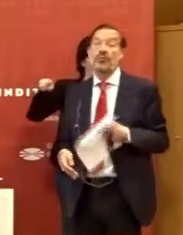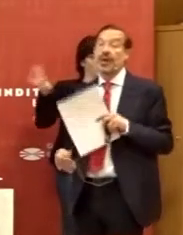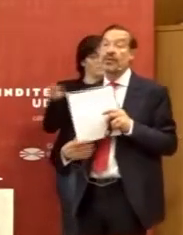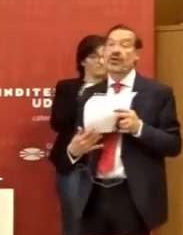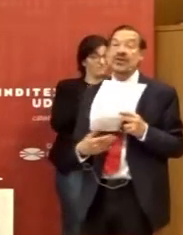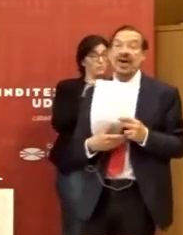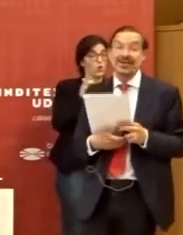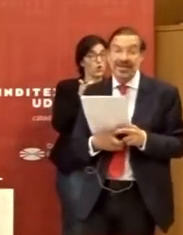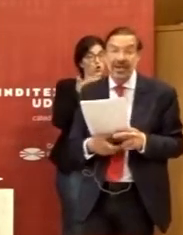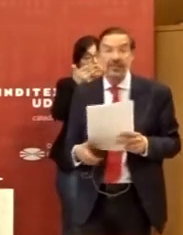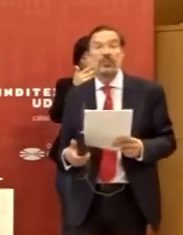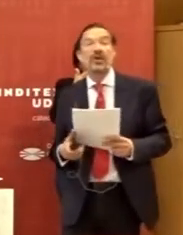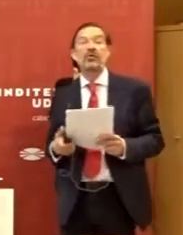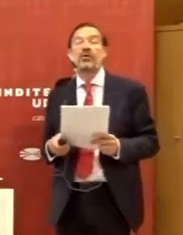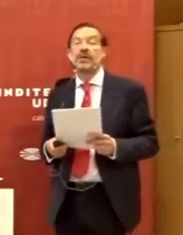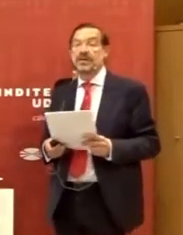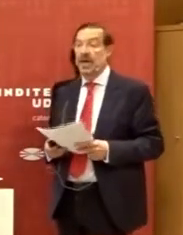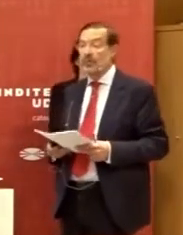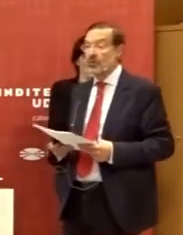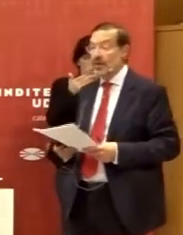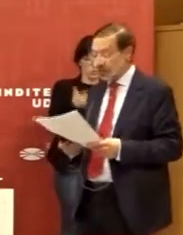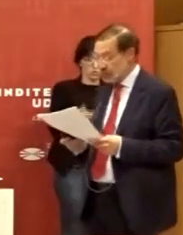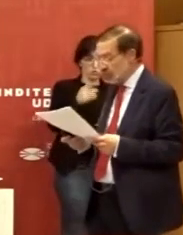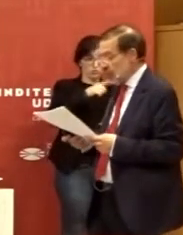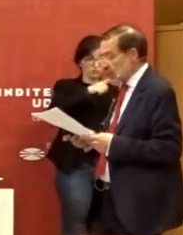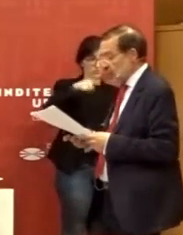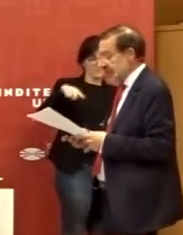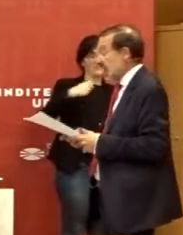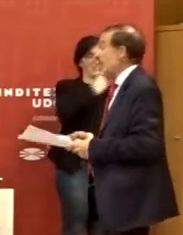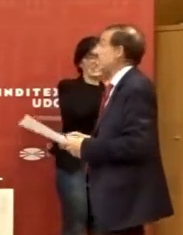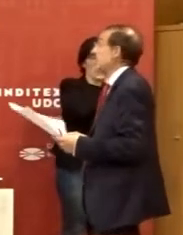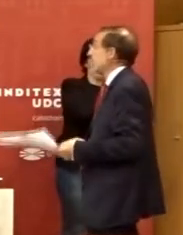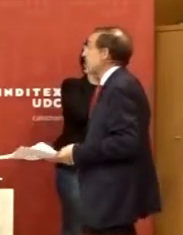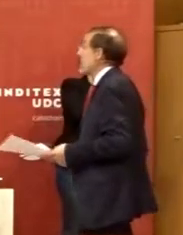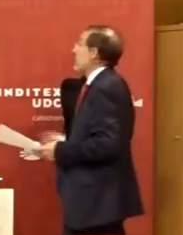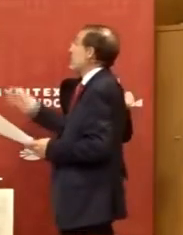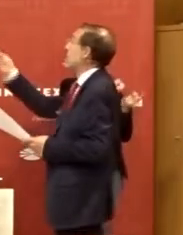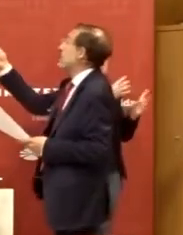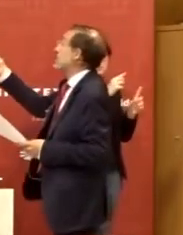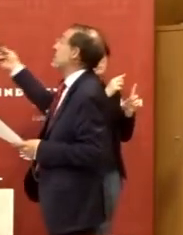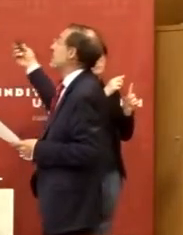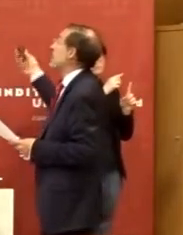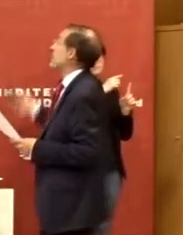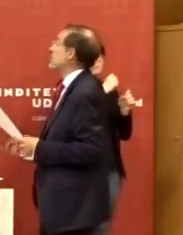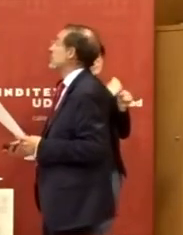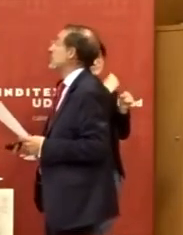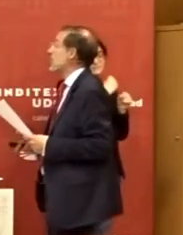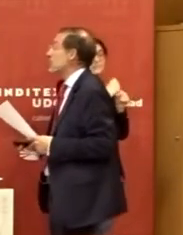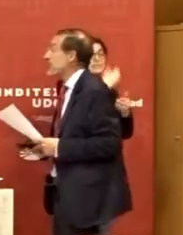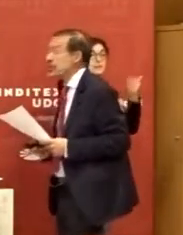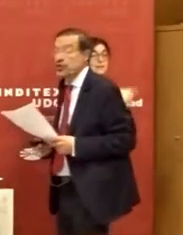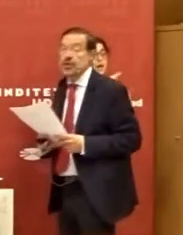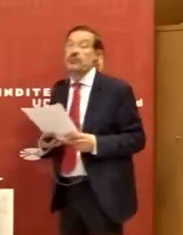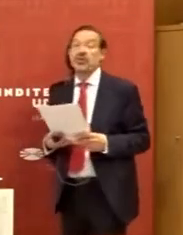es una comparación entre la tasa de empleo de la población con discapacidad y sin discapacidad, distinguiendo después entre